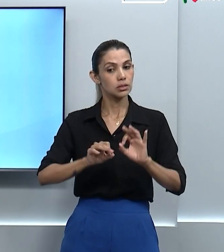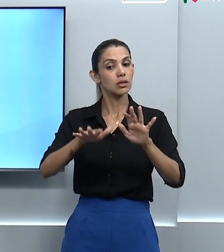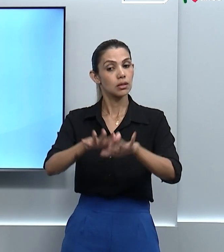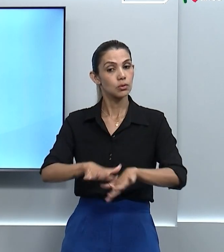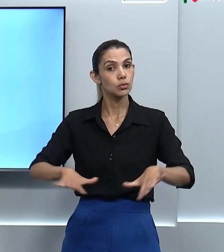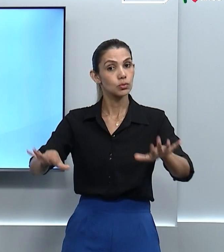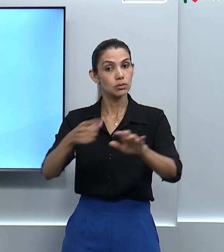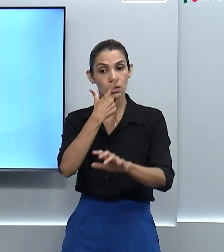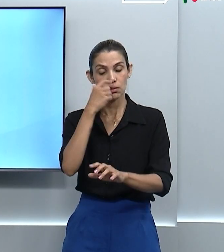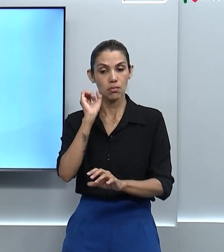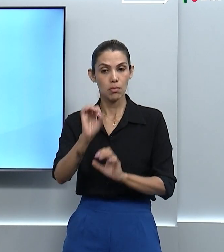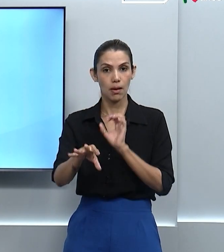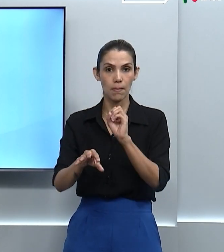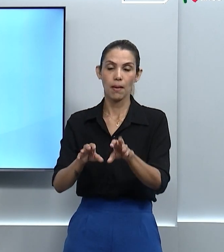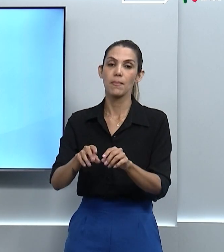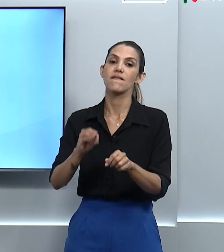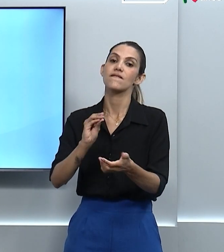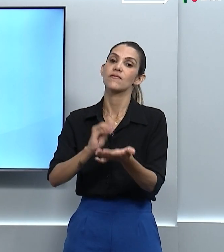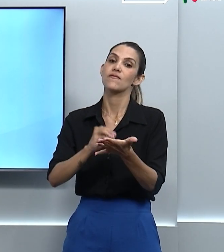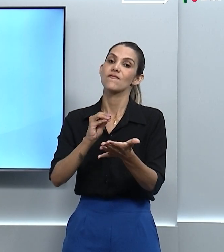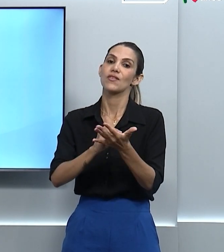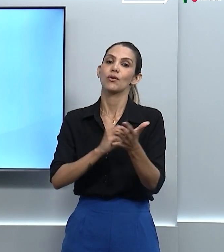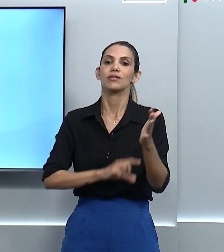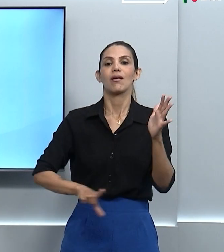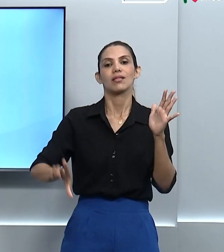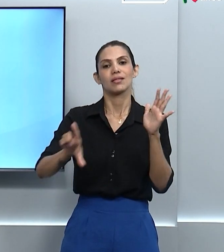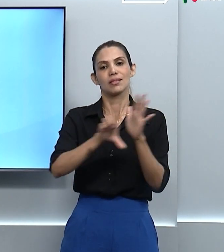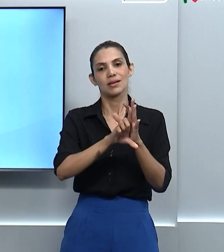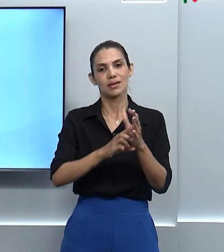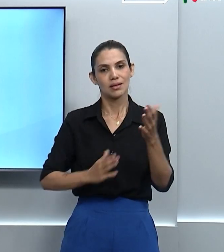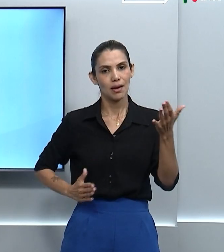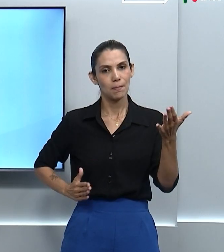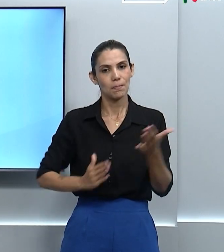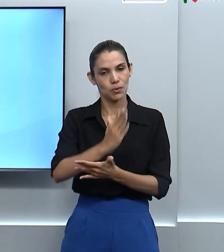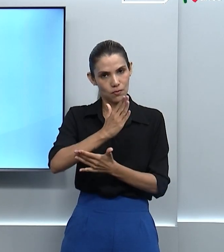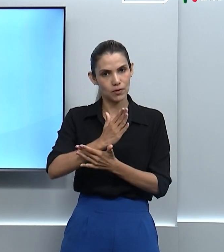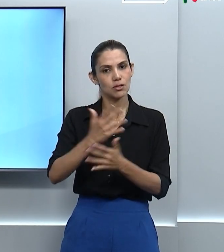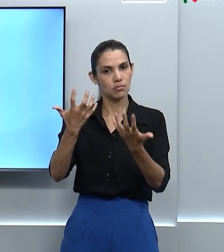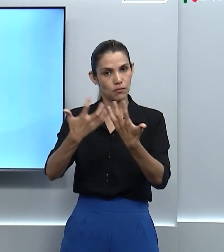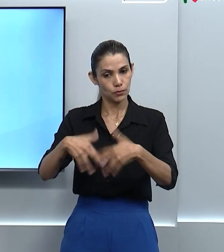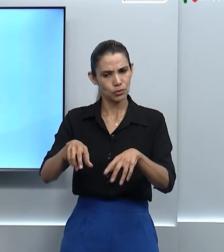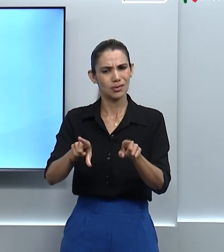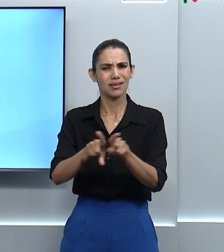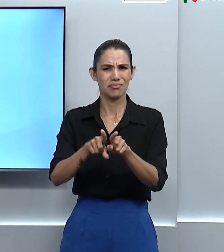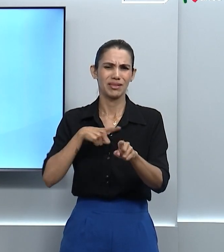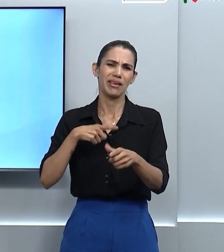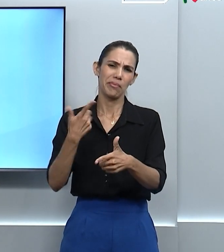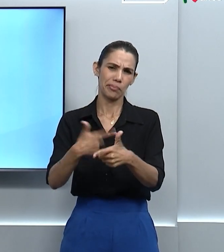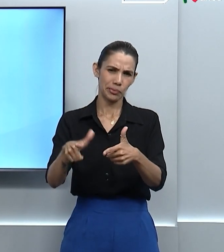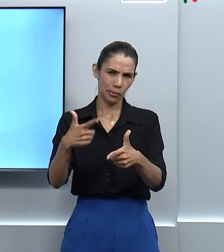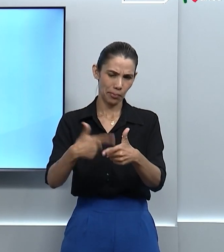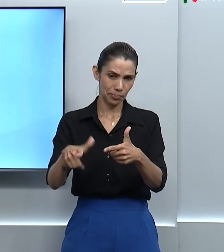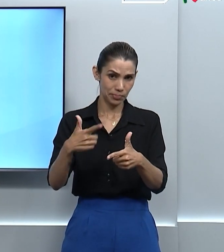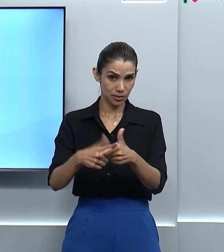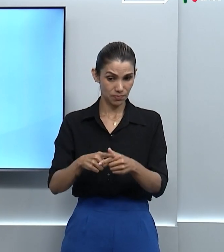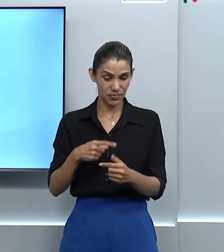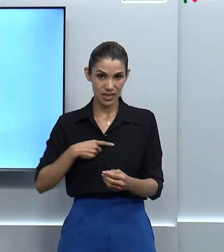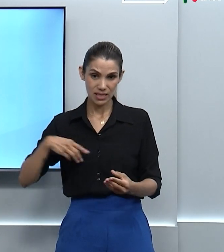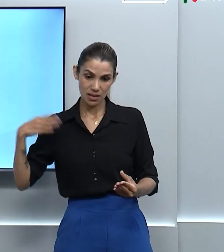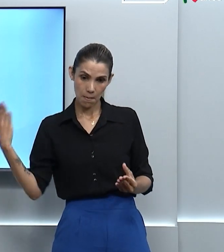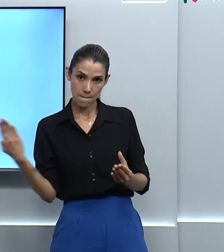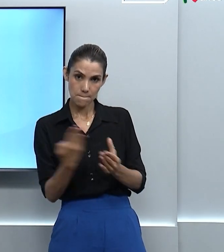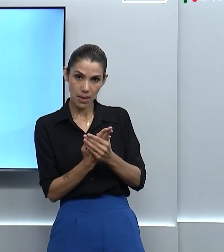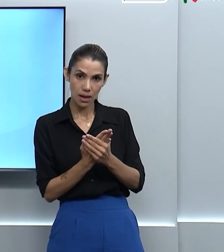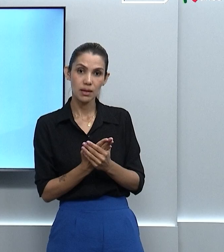sanitário, que não possui licença ambiental e também apresenta outros problemas. A ação civil pública que motivou a